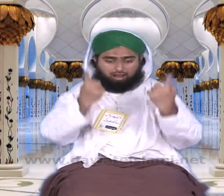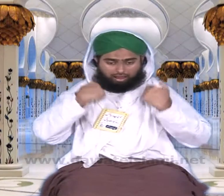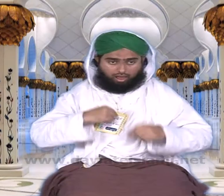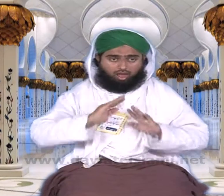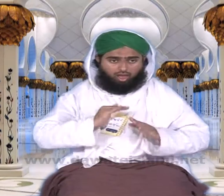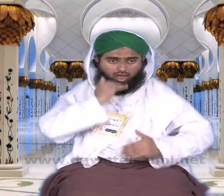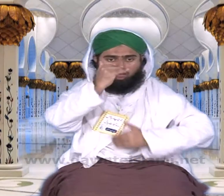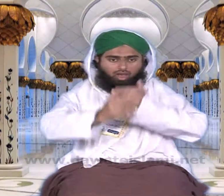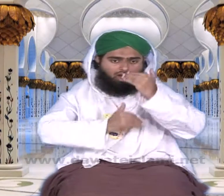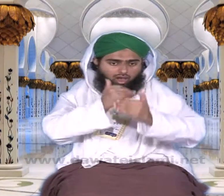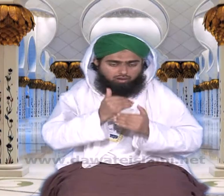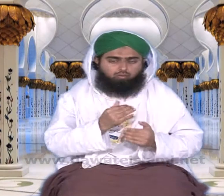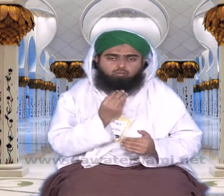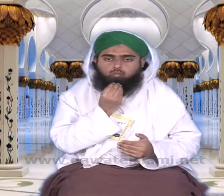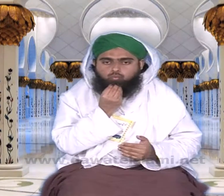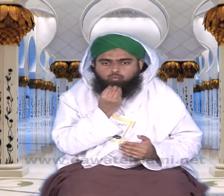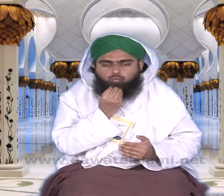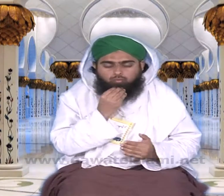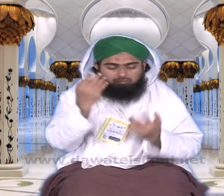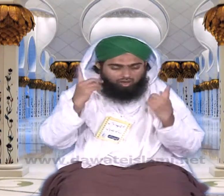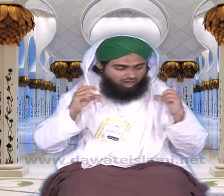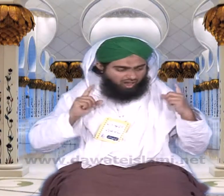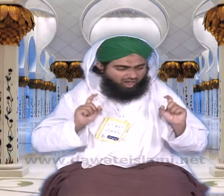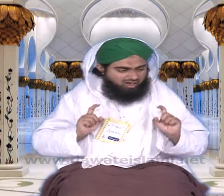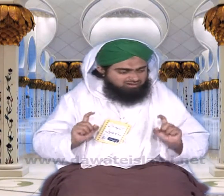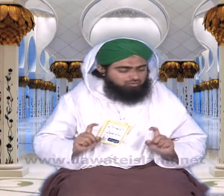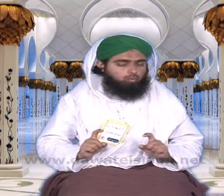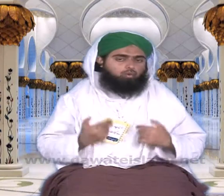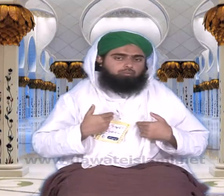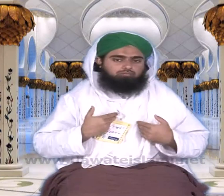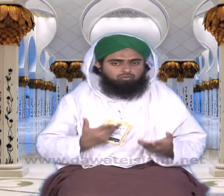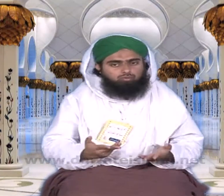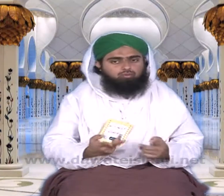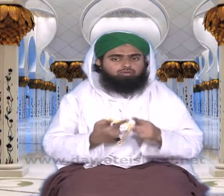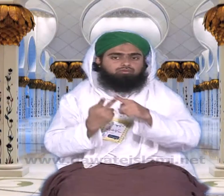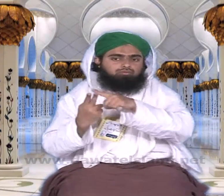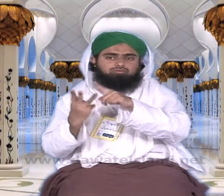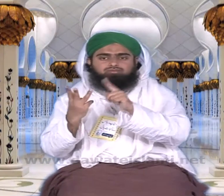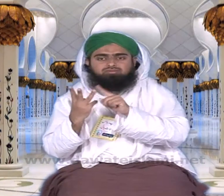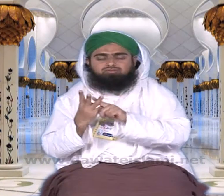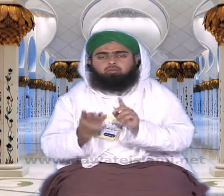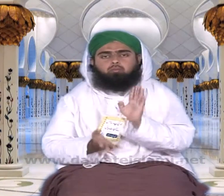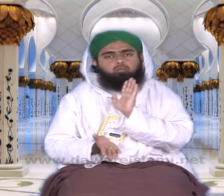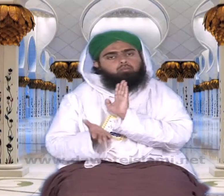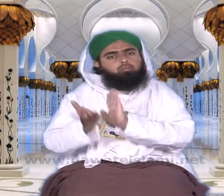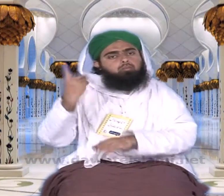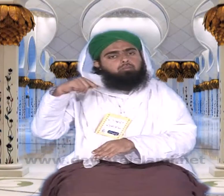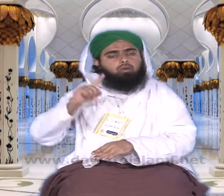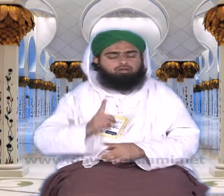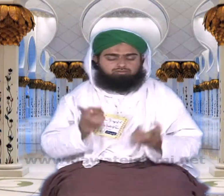جانا بڑا پر کی سستی اور سیدھی کمر کے بعد کمر کا خم ہو جانا یہی میرے قاسد ہیں